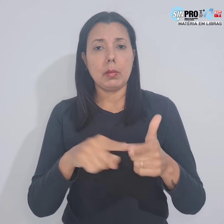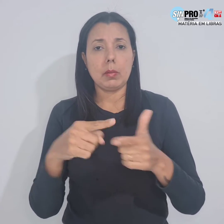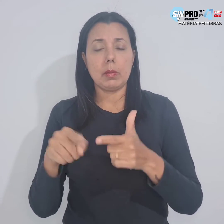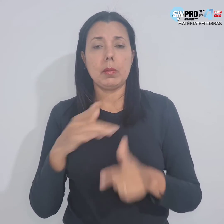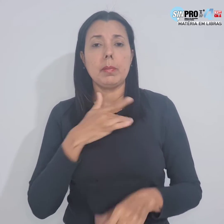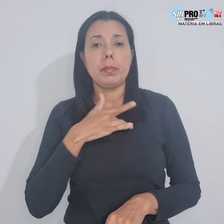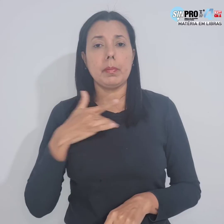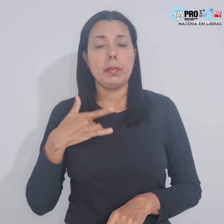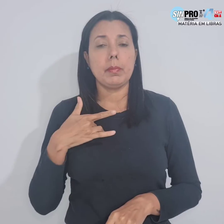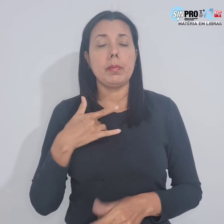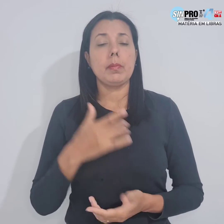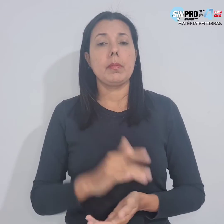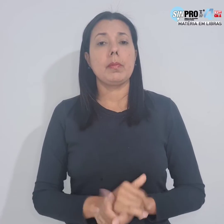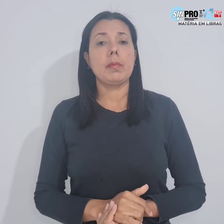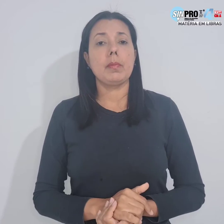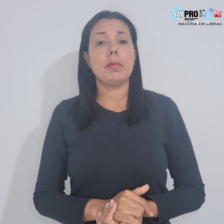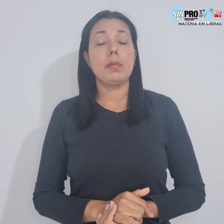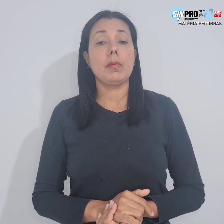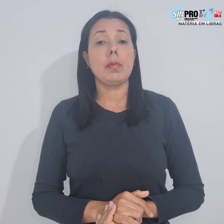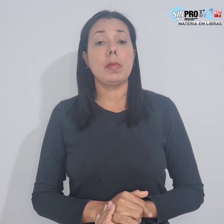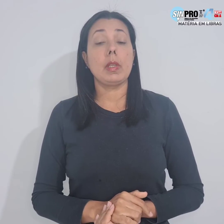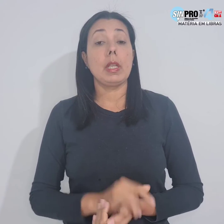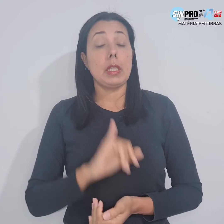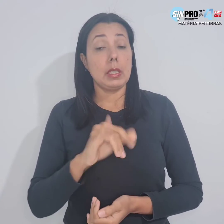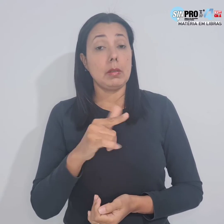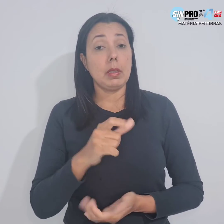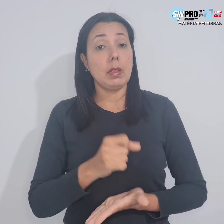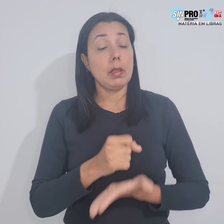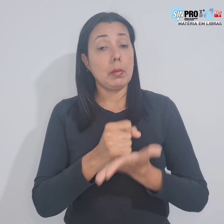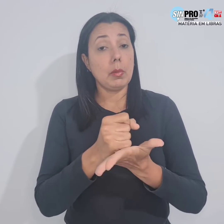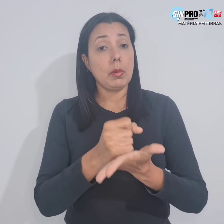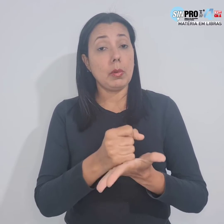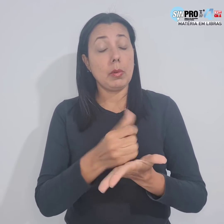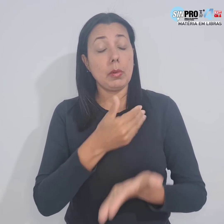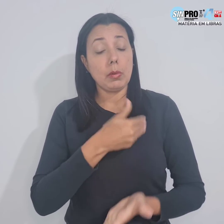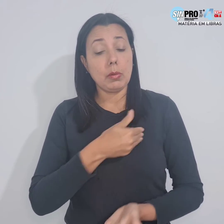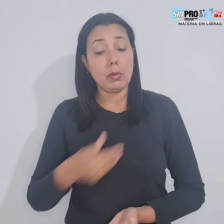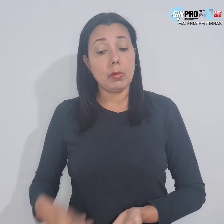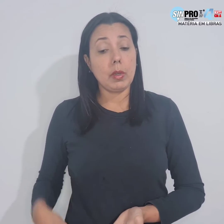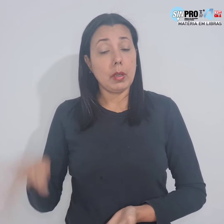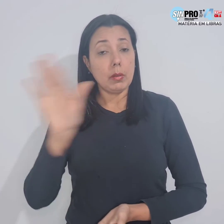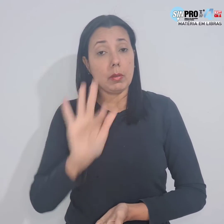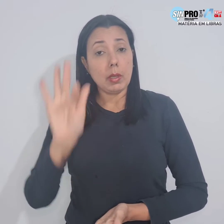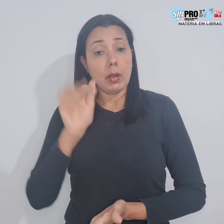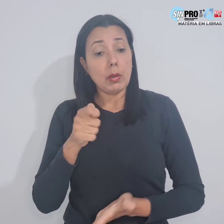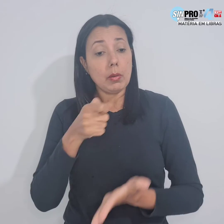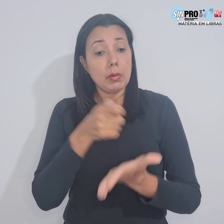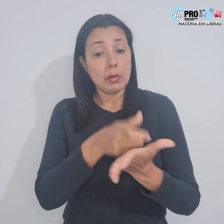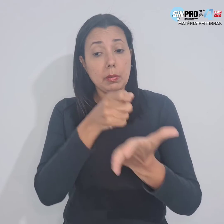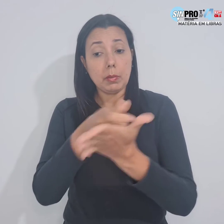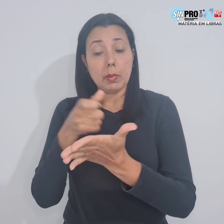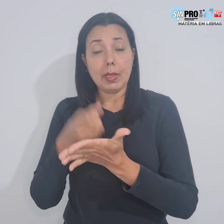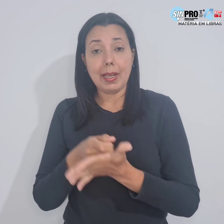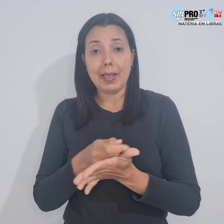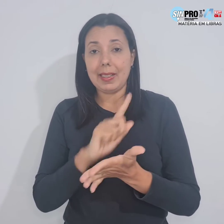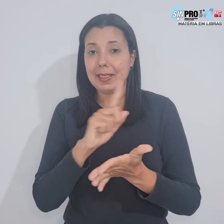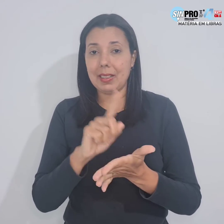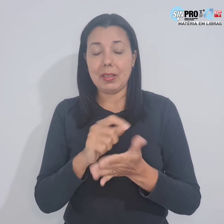sanitária. Sem colaboração federativa em termos de financiamento, não será